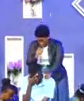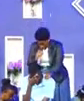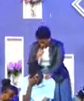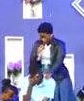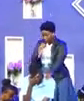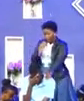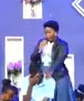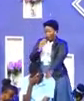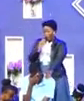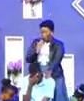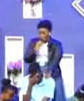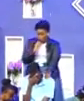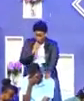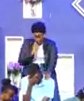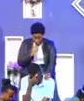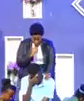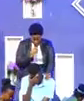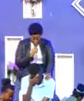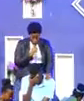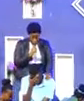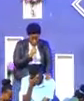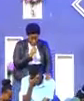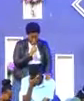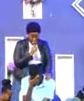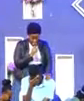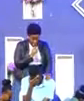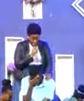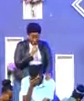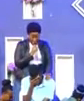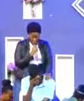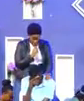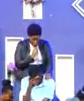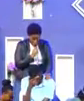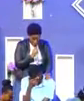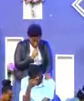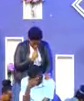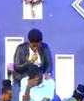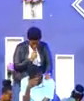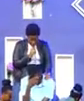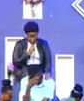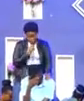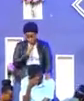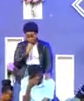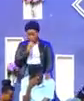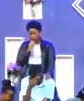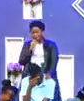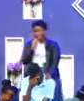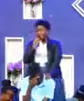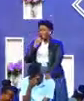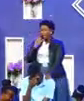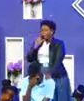mwoyo Hoba bikule kumasoba manyenga webali wali